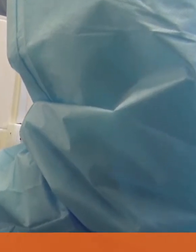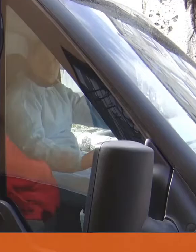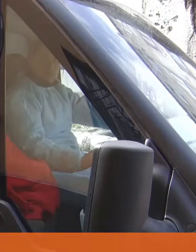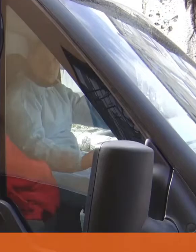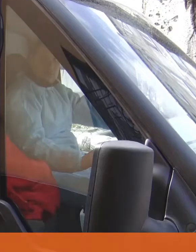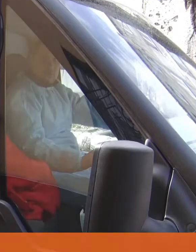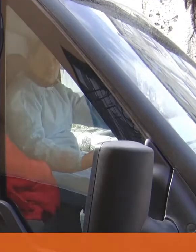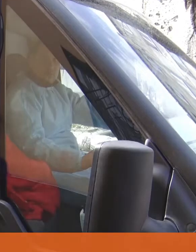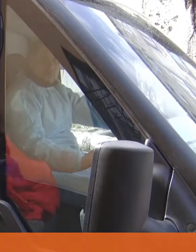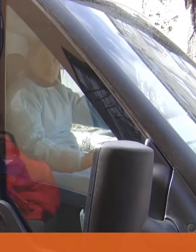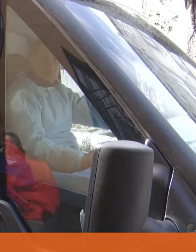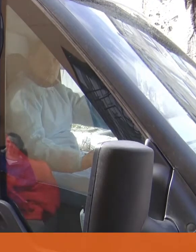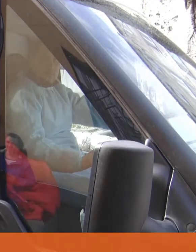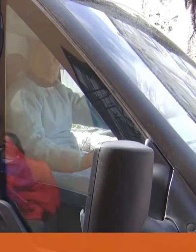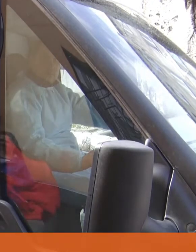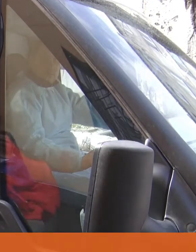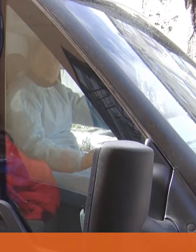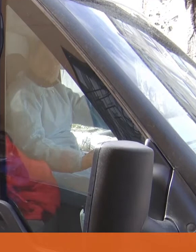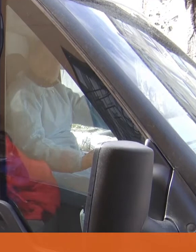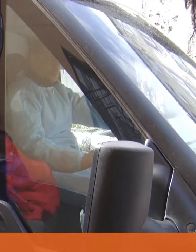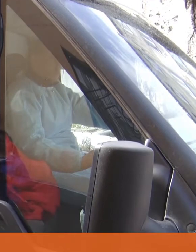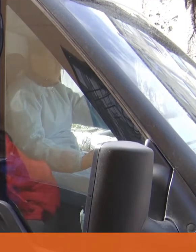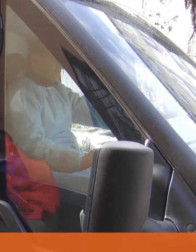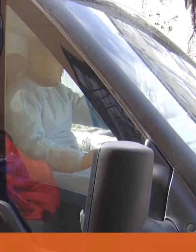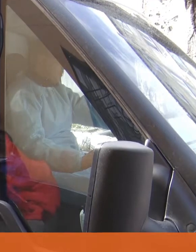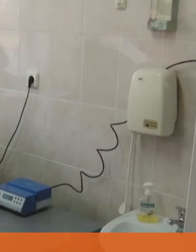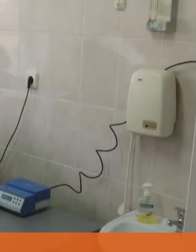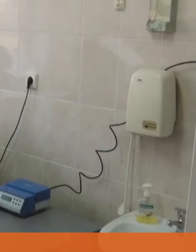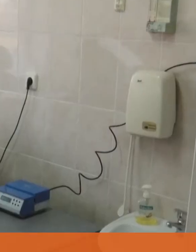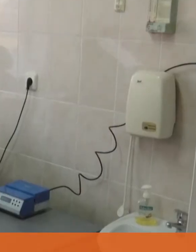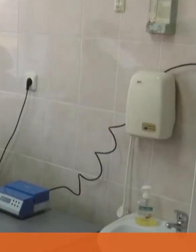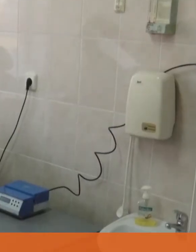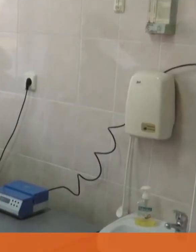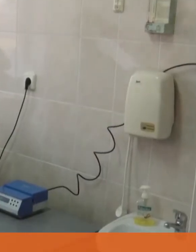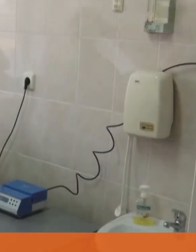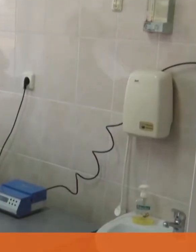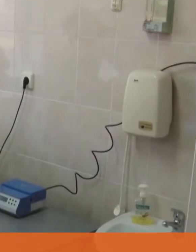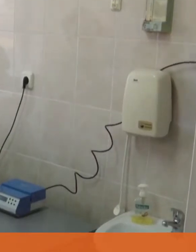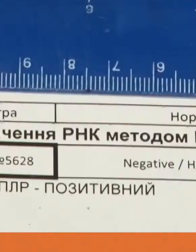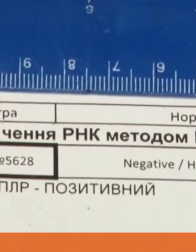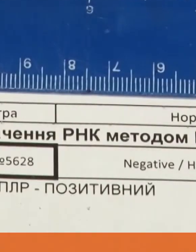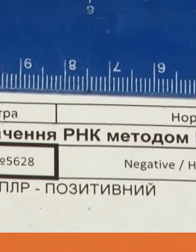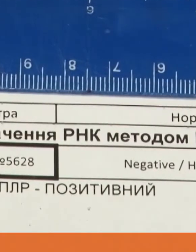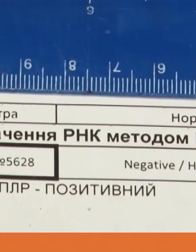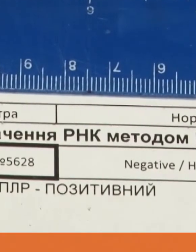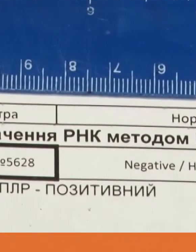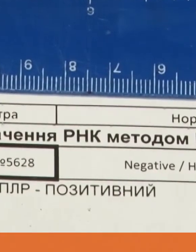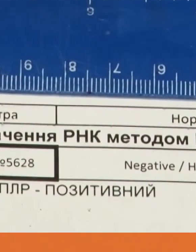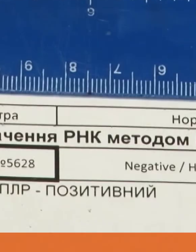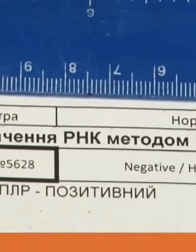українців мають підтверджений діагноз COVID або підозру на це захворювання. Збільшується кількість людей, що проходять